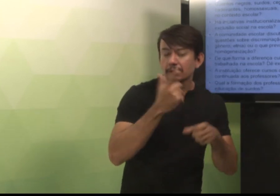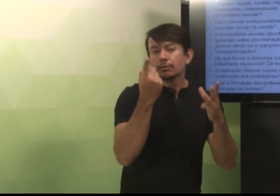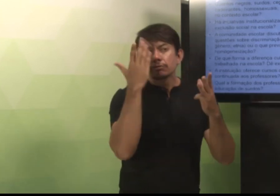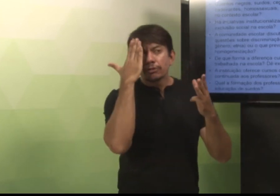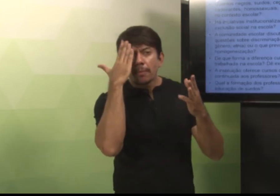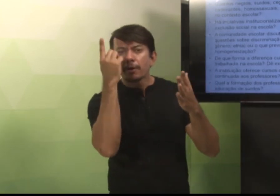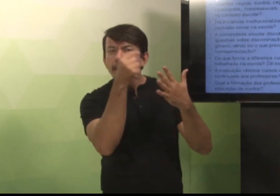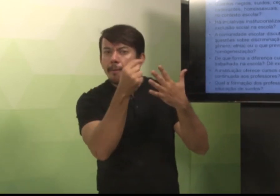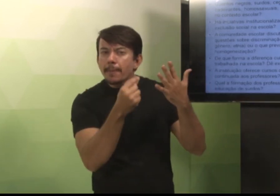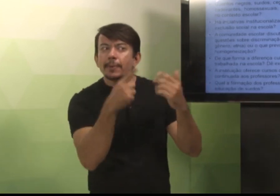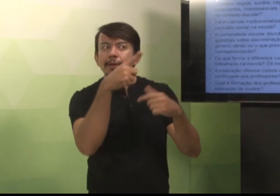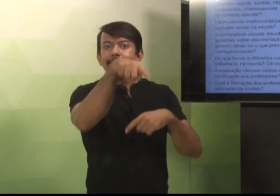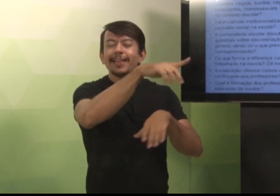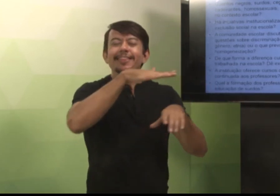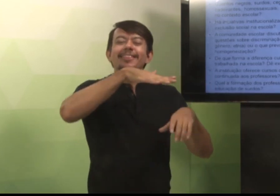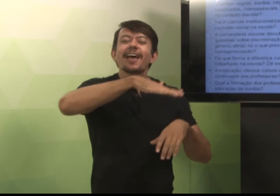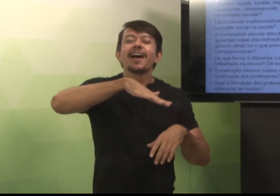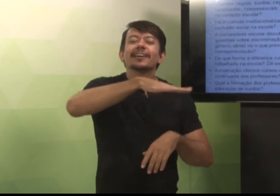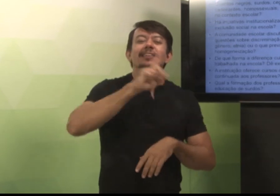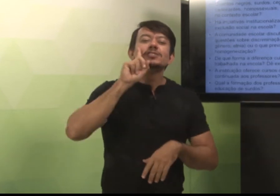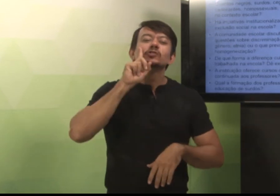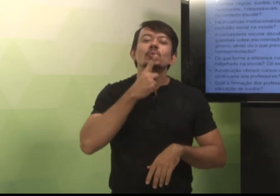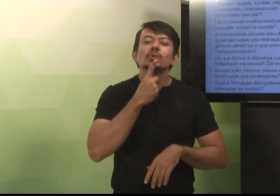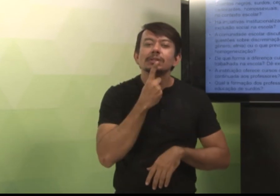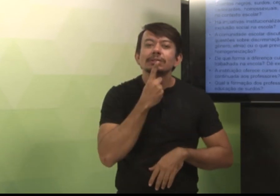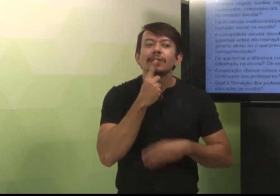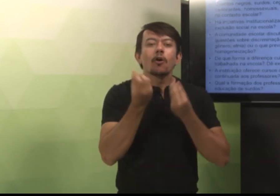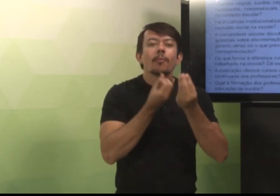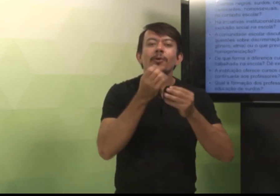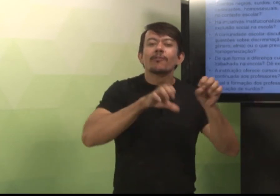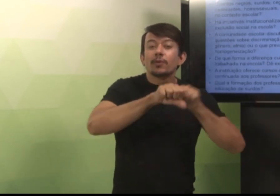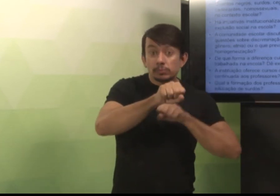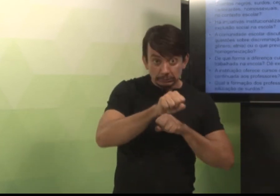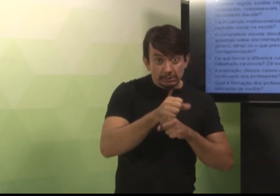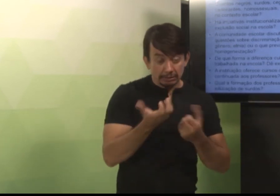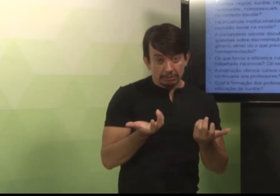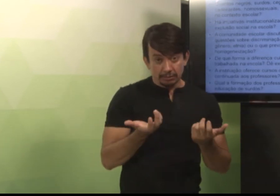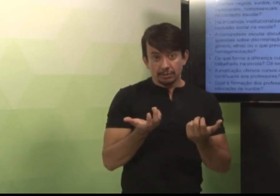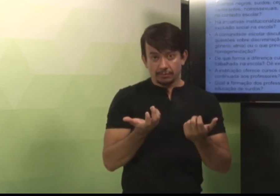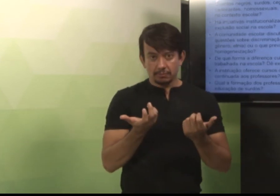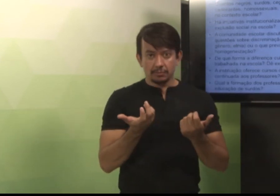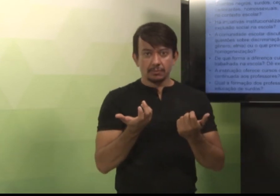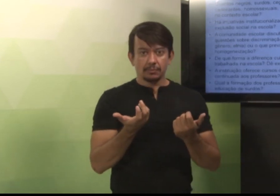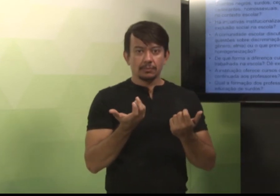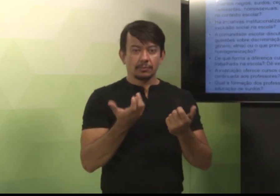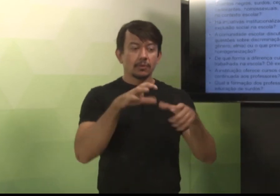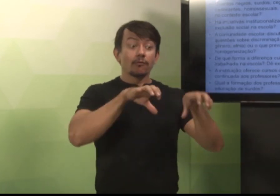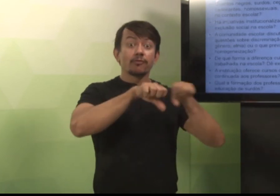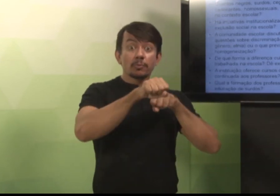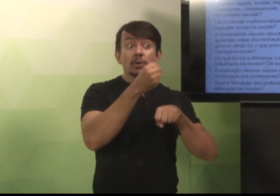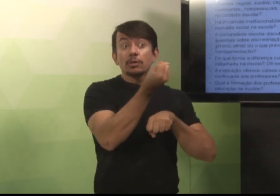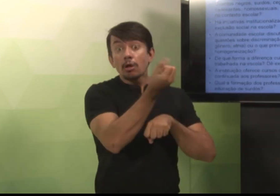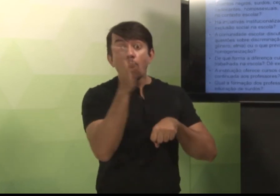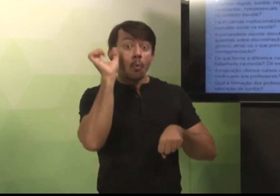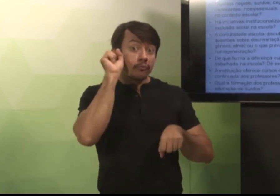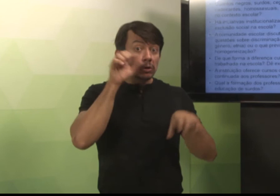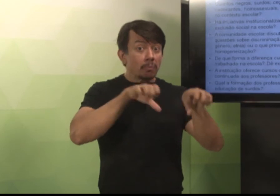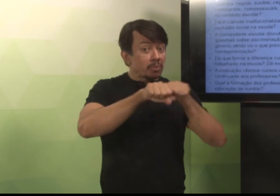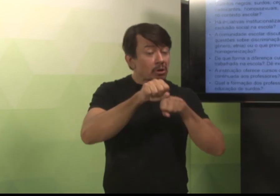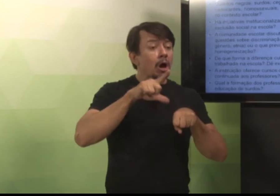letras libras. Qual a formação para atuar na área de surdos? Qual a formação nessa área?